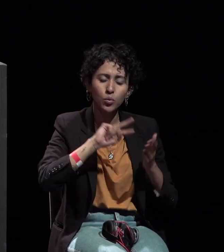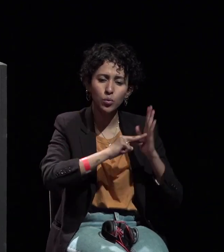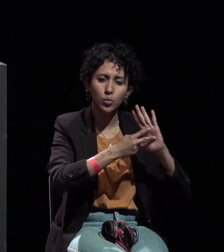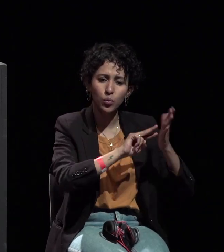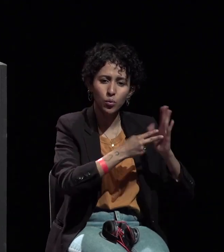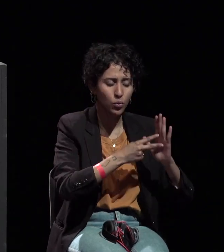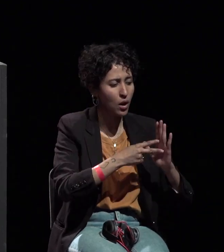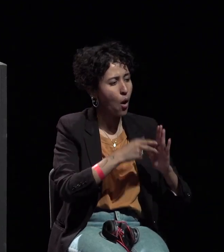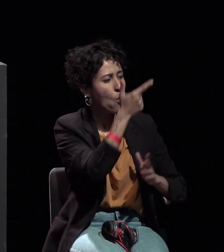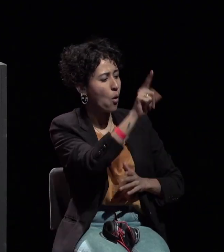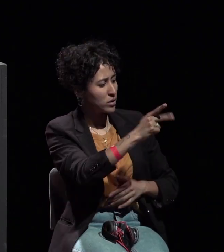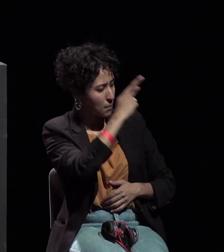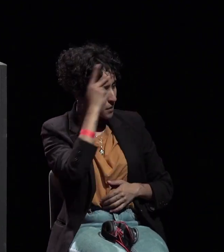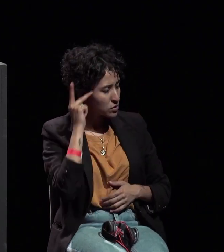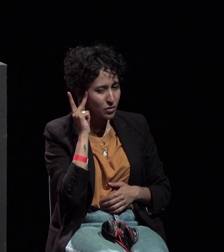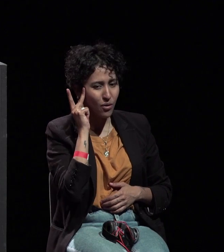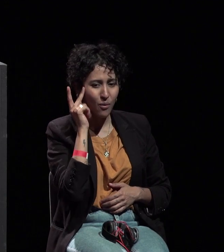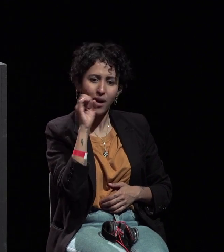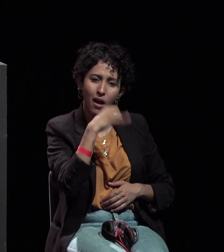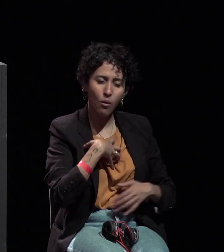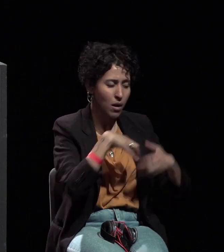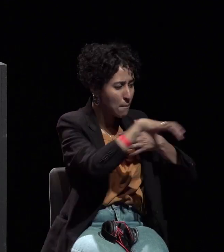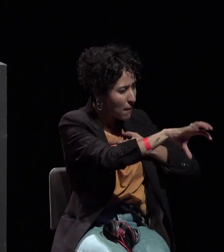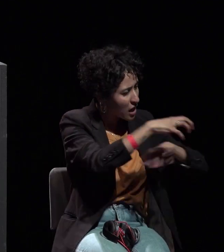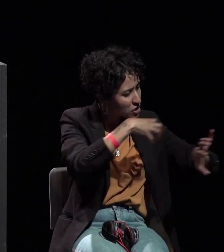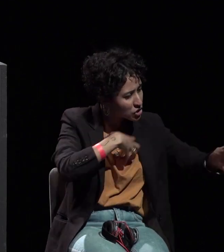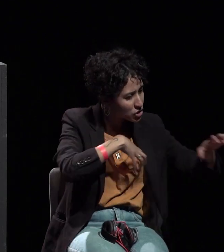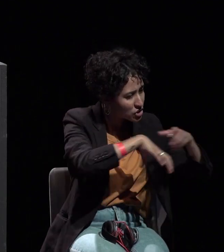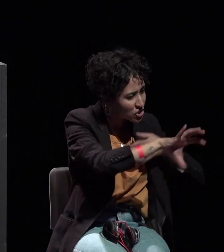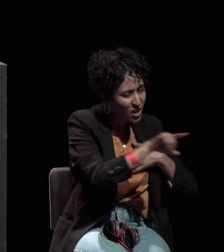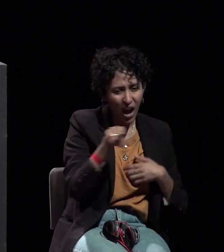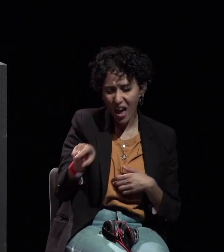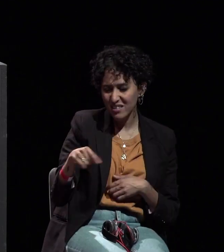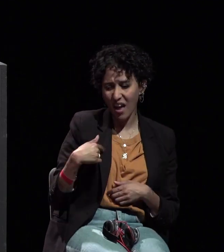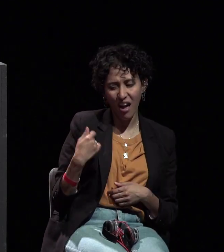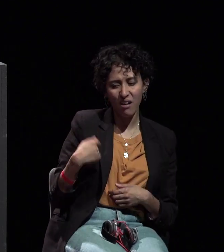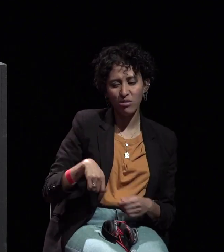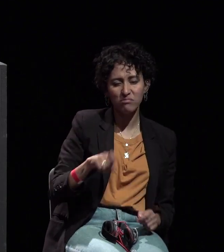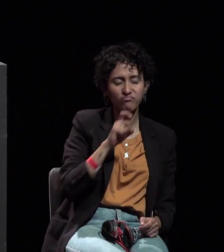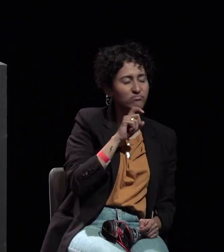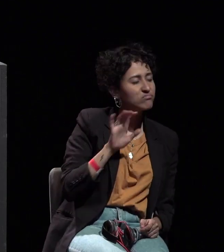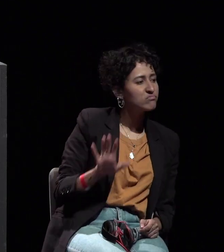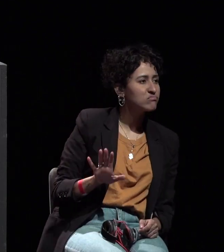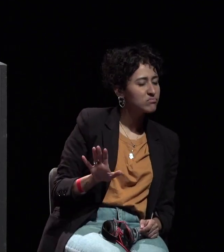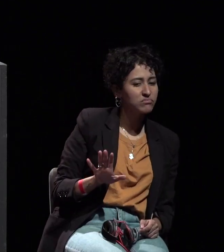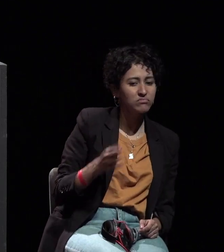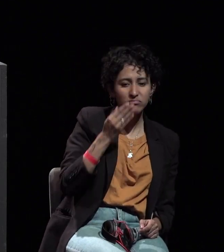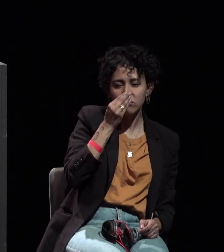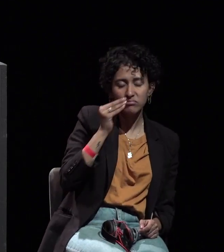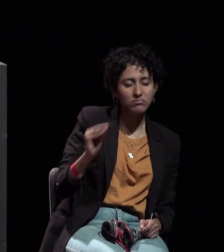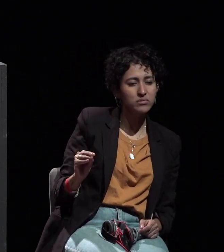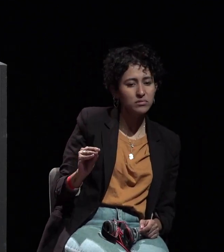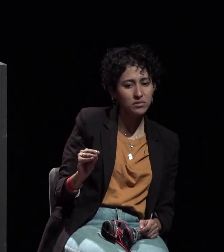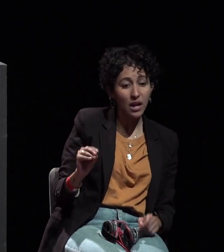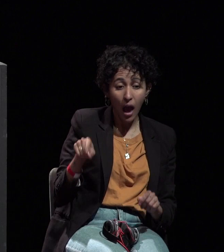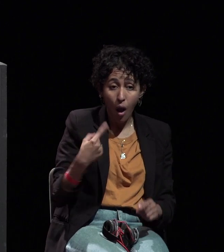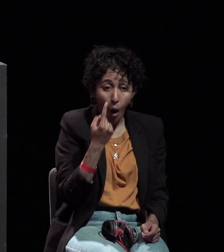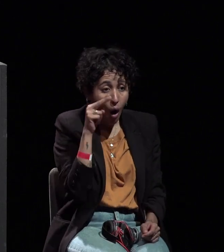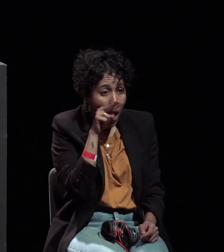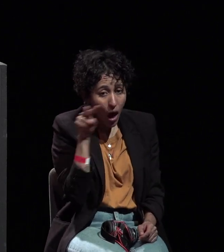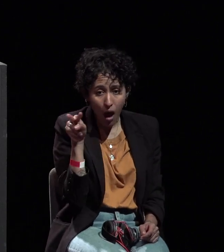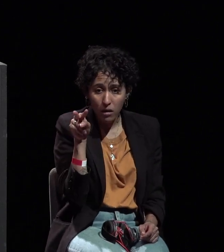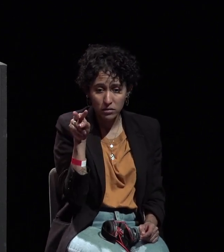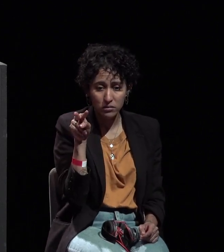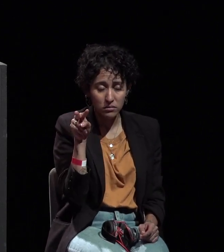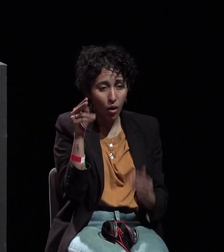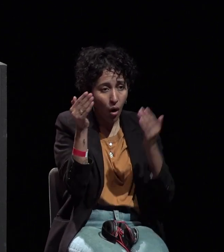corpo eu devo chorar ou eu não devo chorar. É só por um olhar, e esse olhar é suportado por esse repertório de